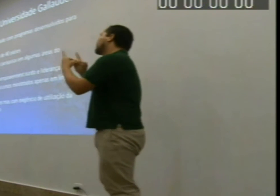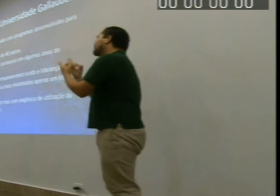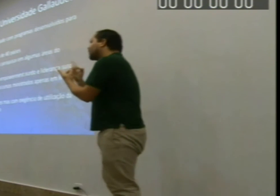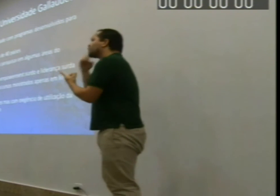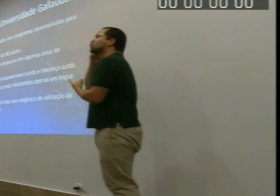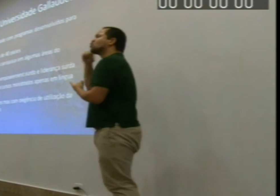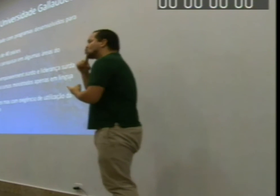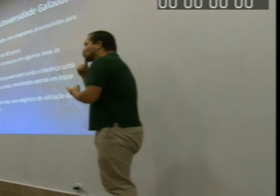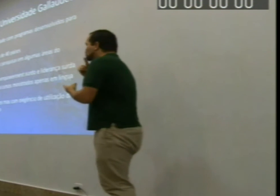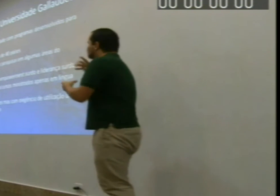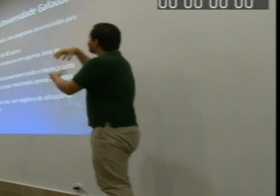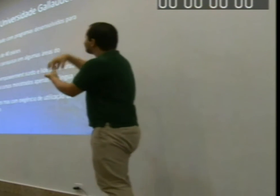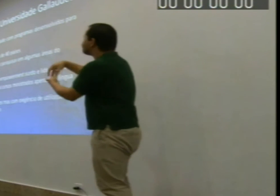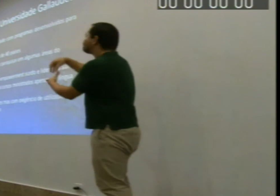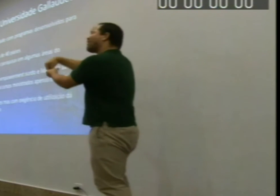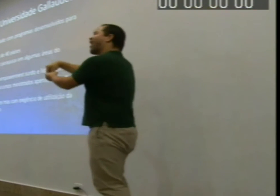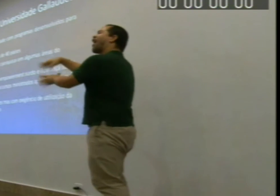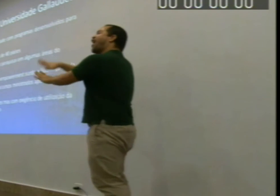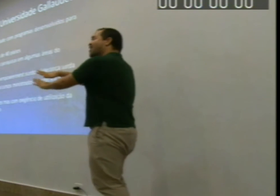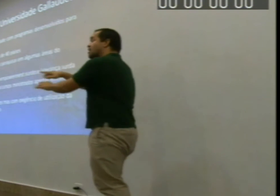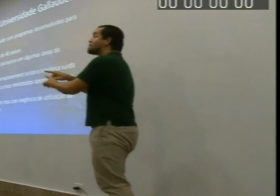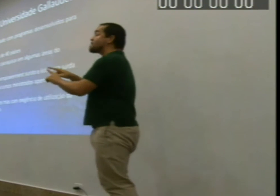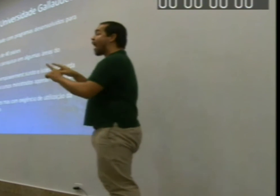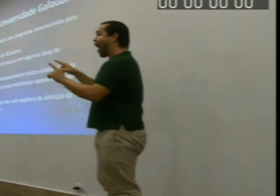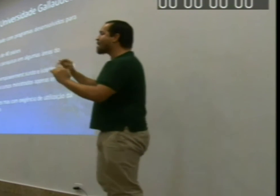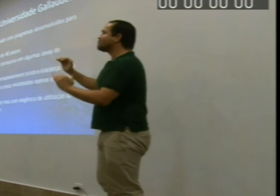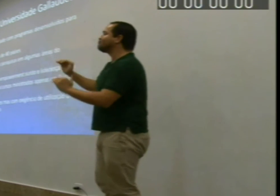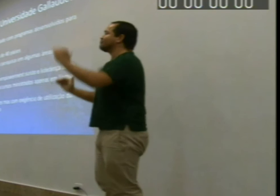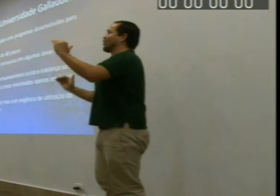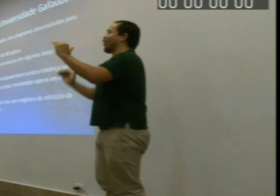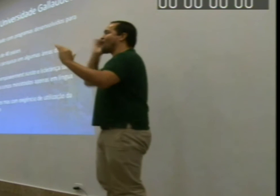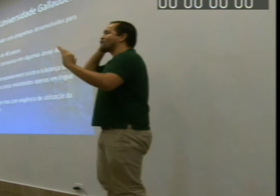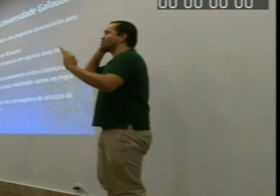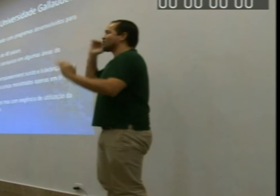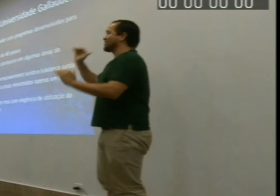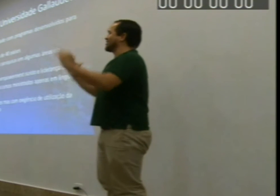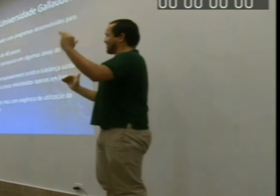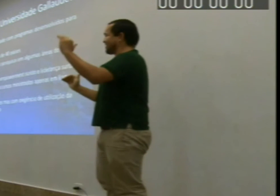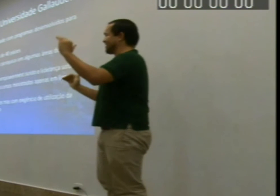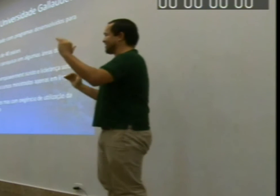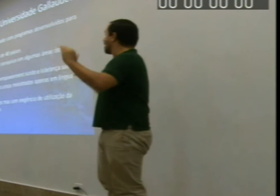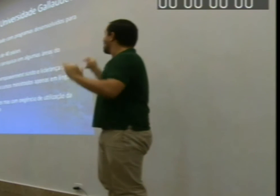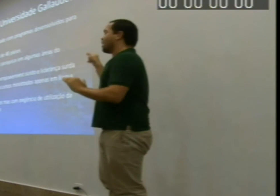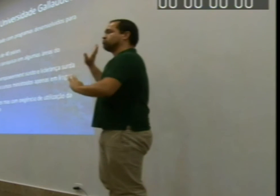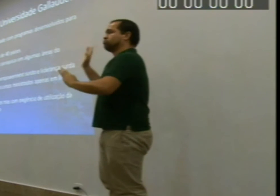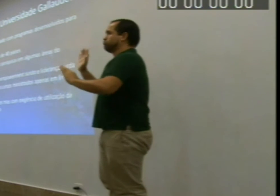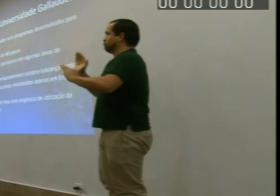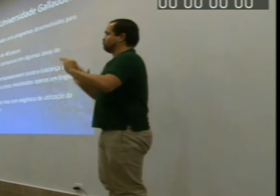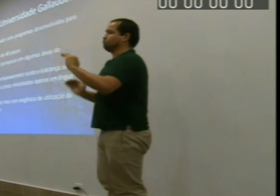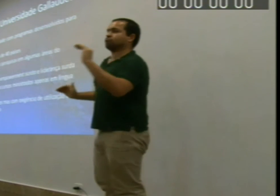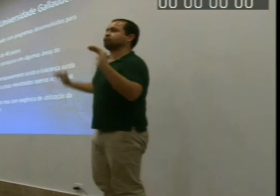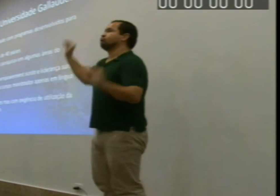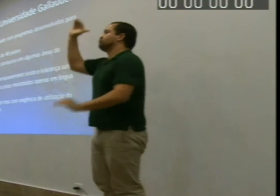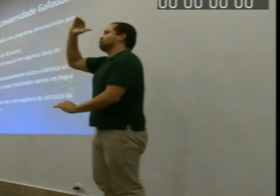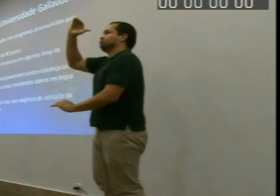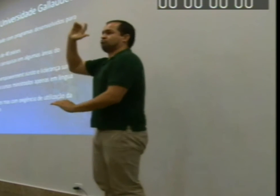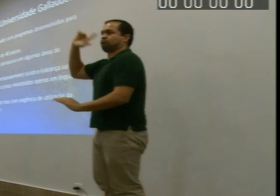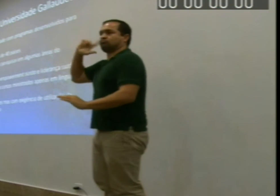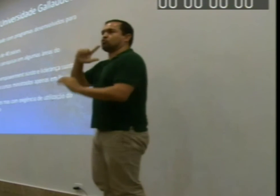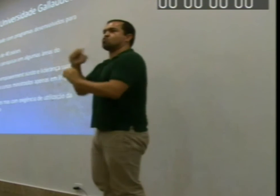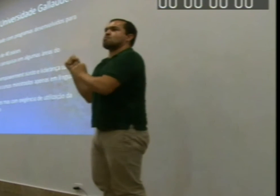então lá na universidade nos departamentos tem isso mas é tem um certa